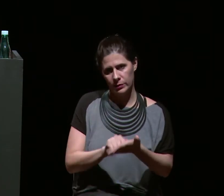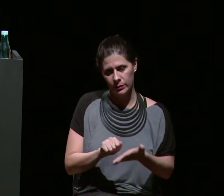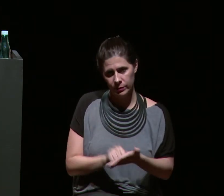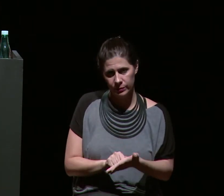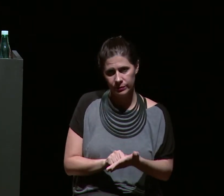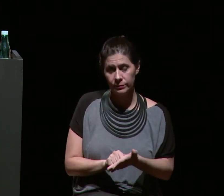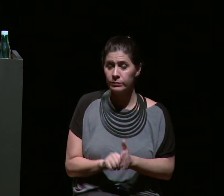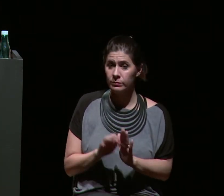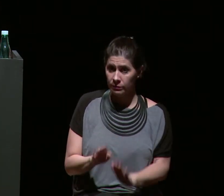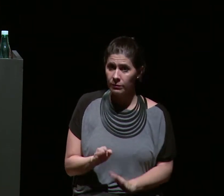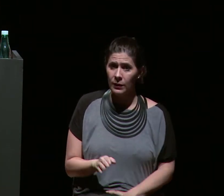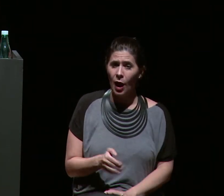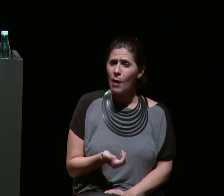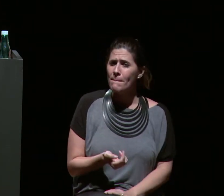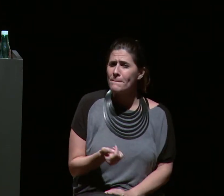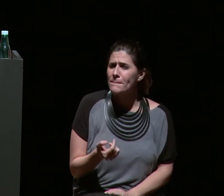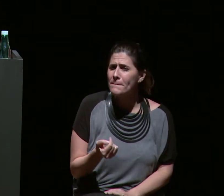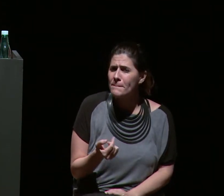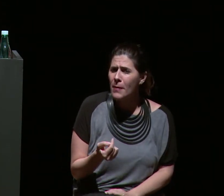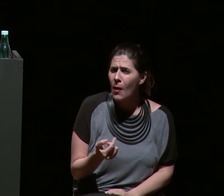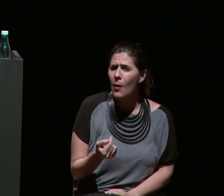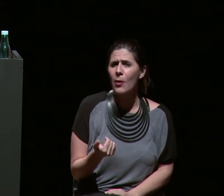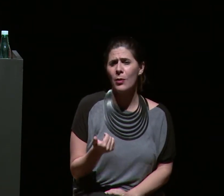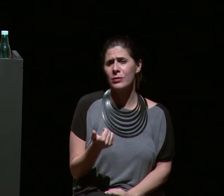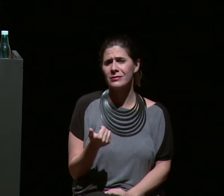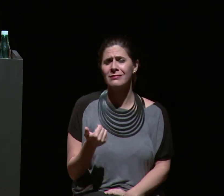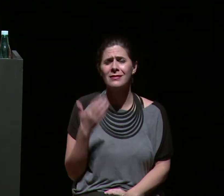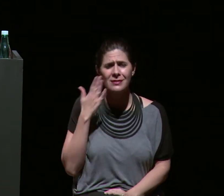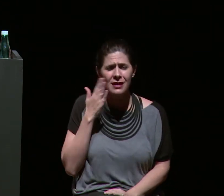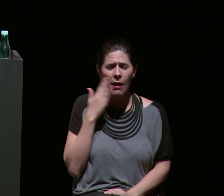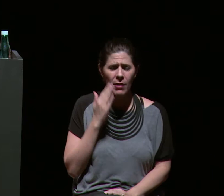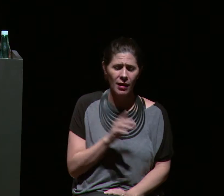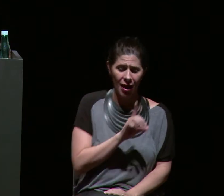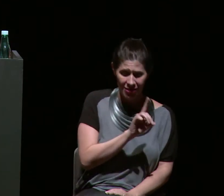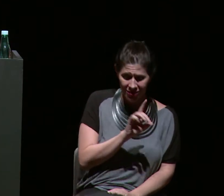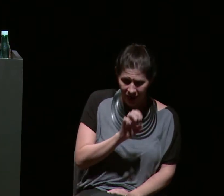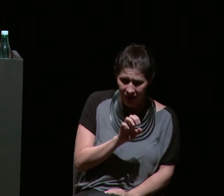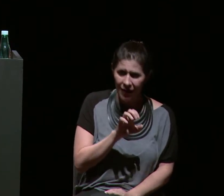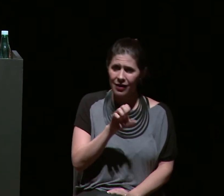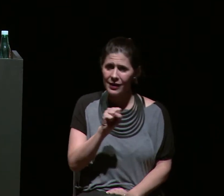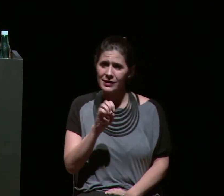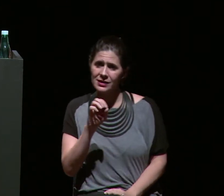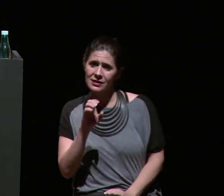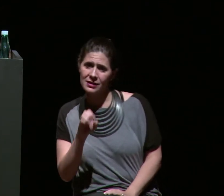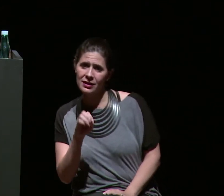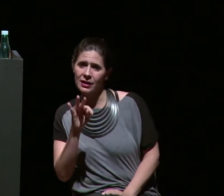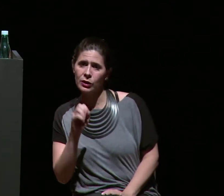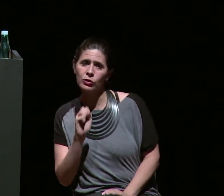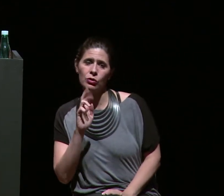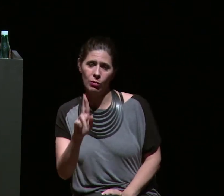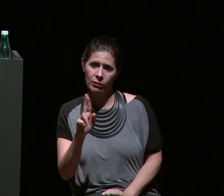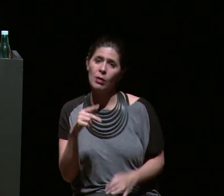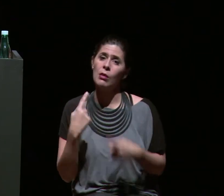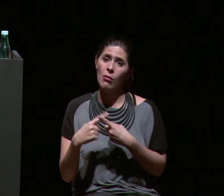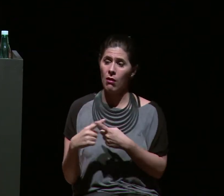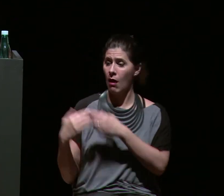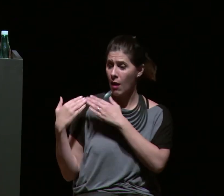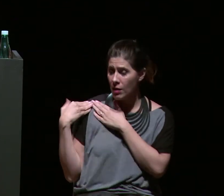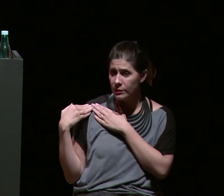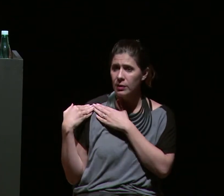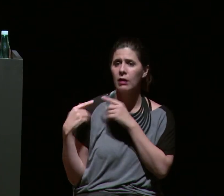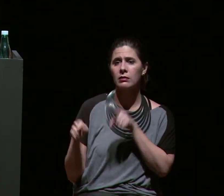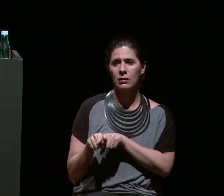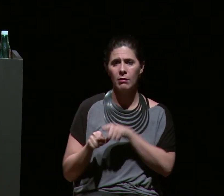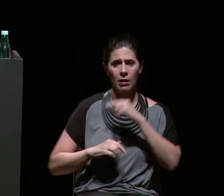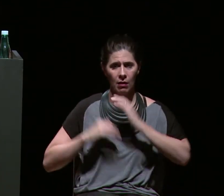correta disso, mas a vantagem em ser um escritor é que você tem a liberdade e responsabilidades completas para com a objetividade,